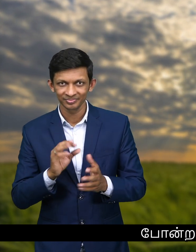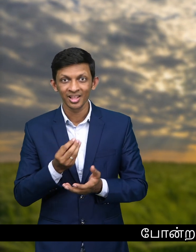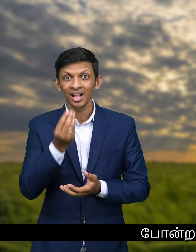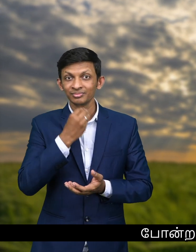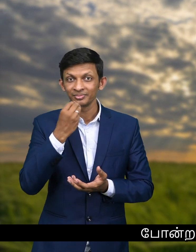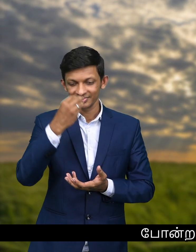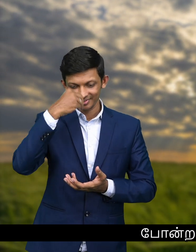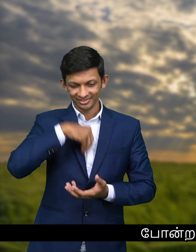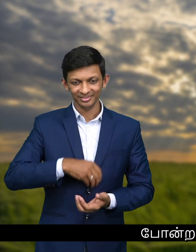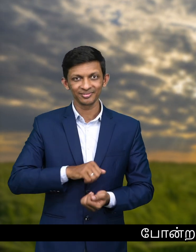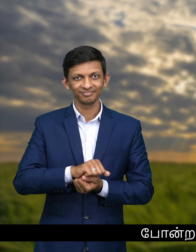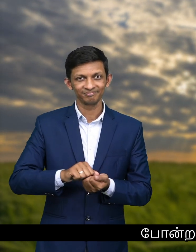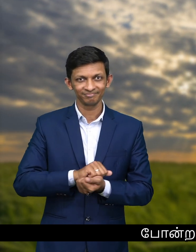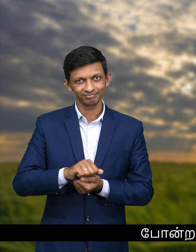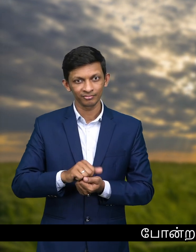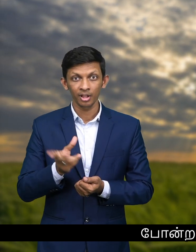போன்றவை உதாரணங்களாகும்.